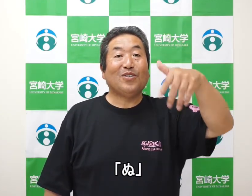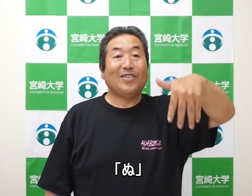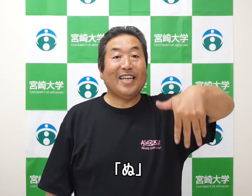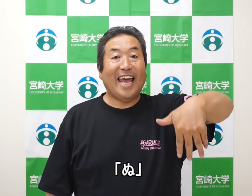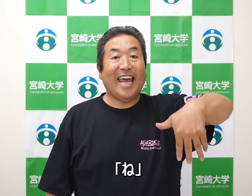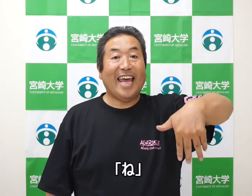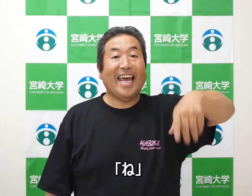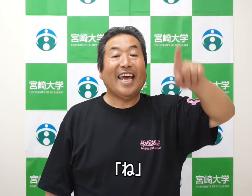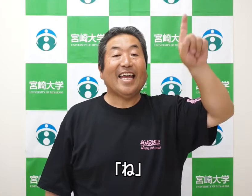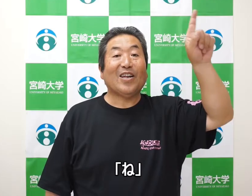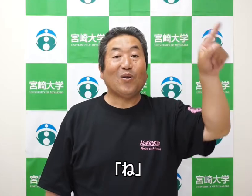ねの